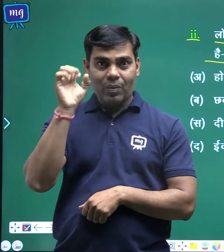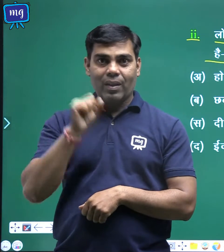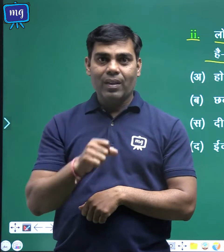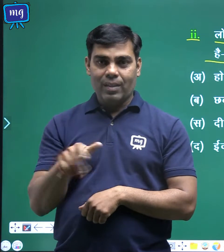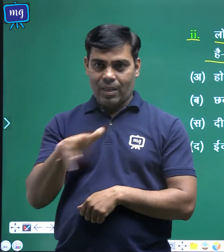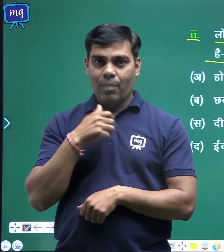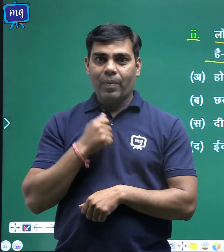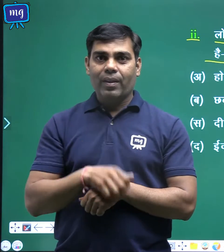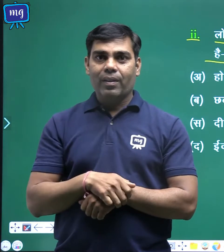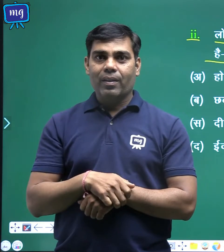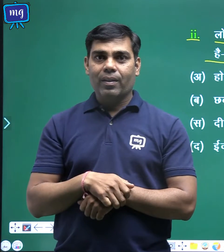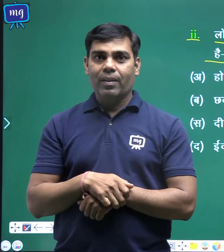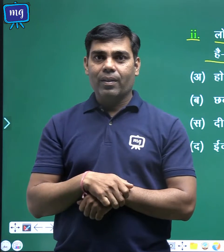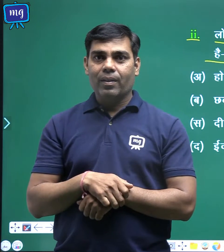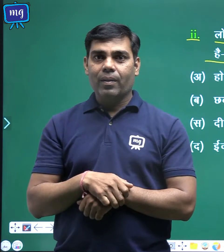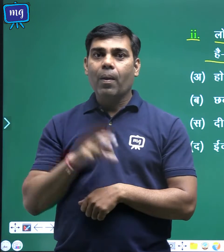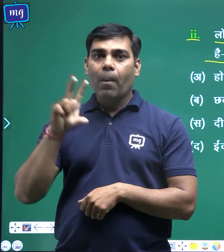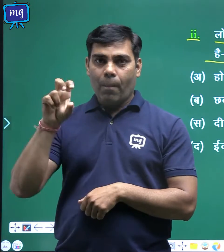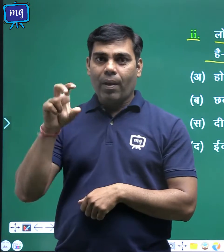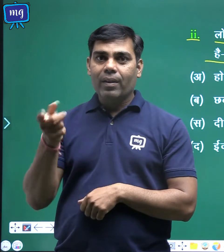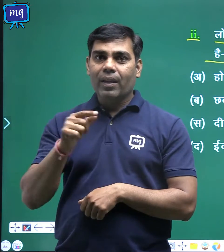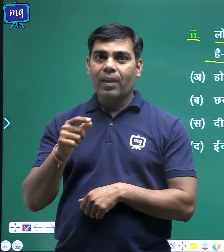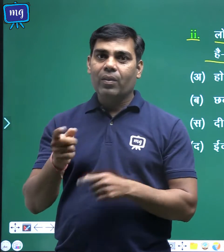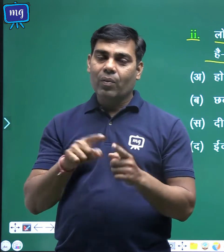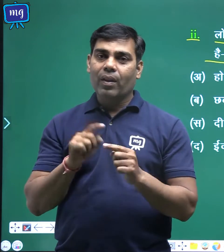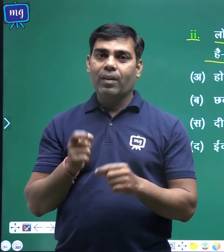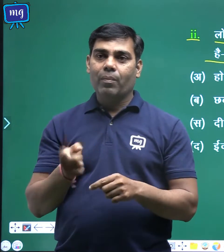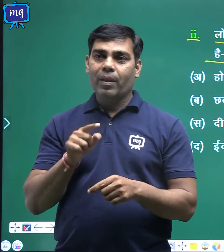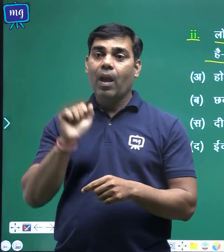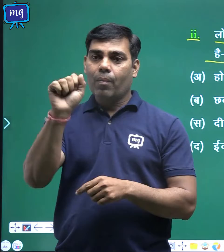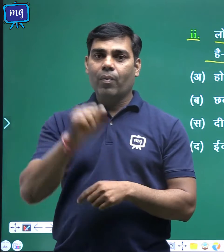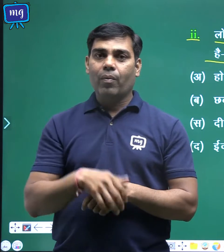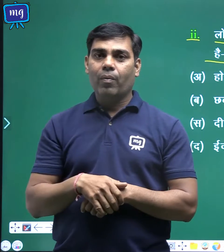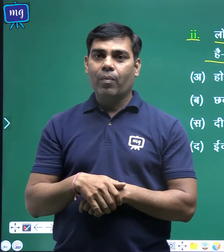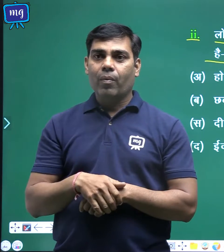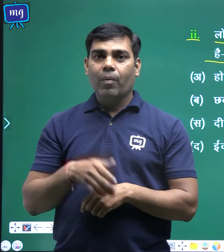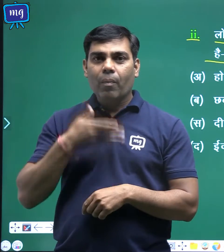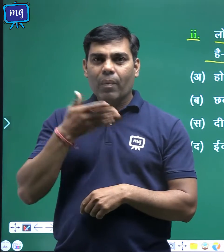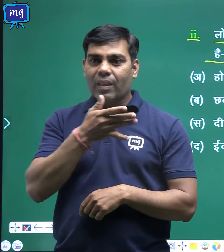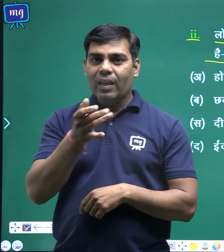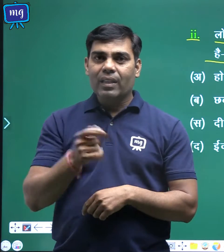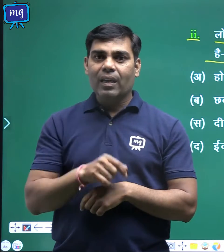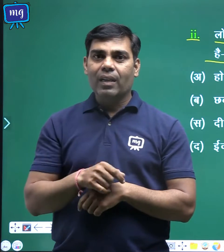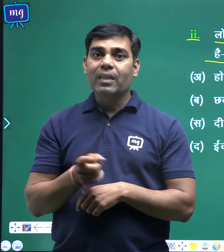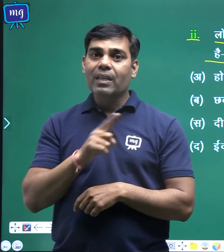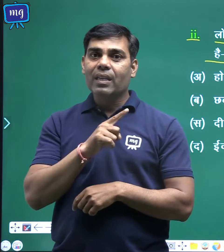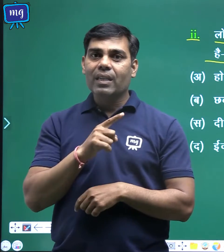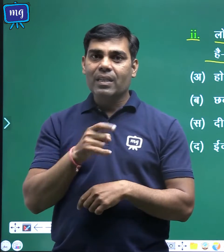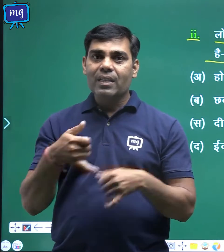कि हमने पाठ के दौरान भी आपको बताया था कि